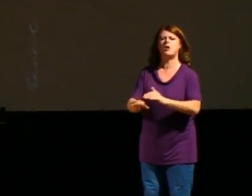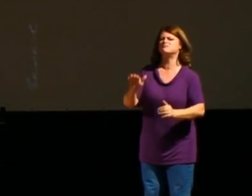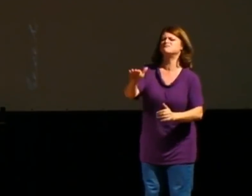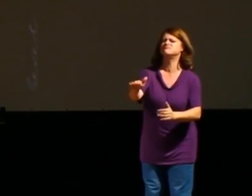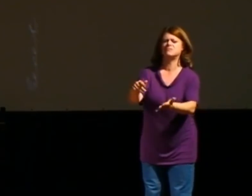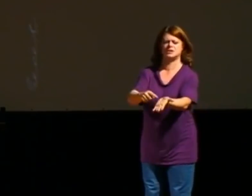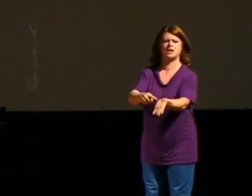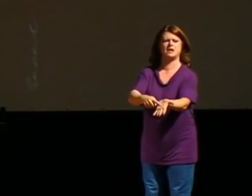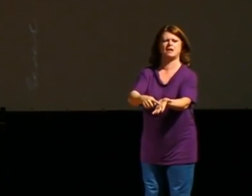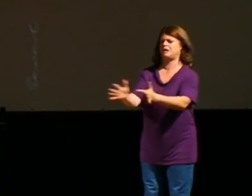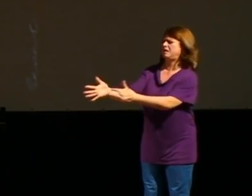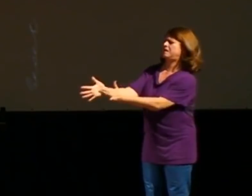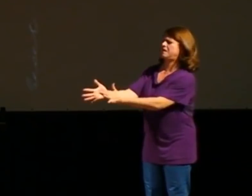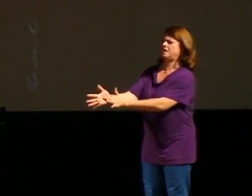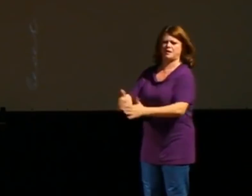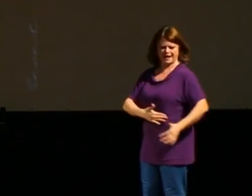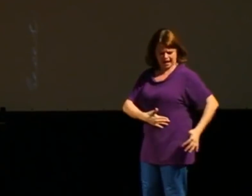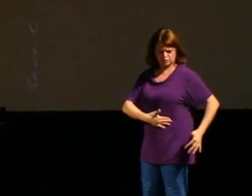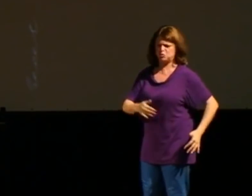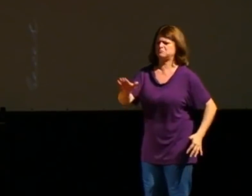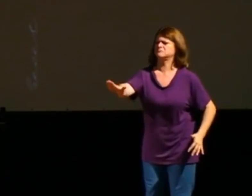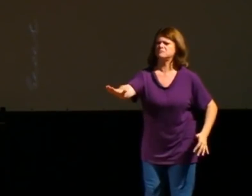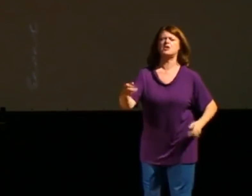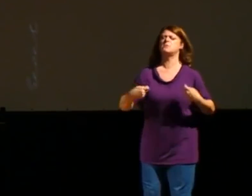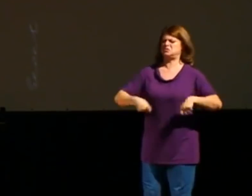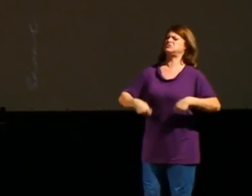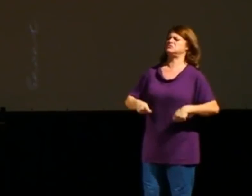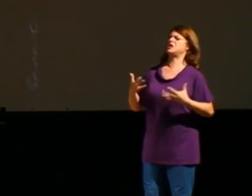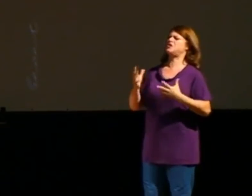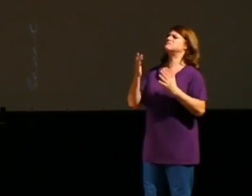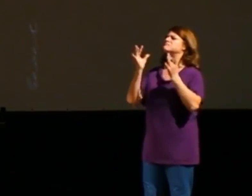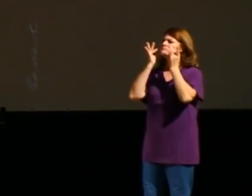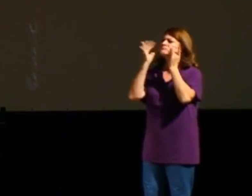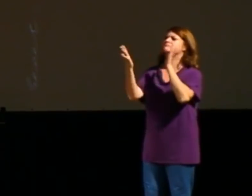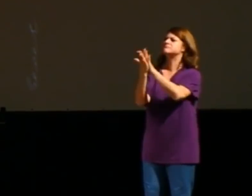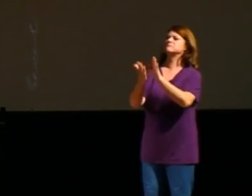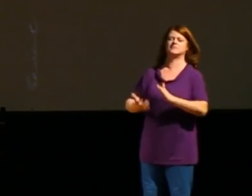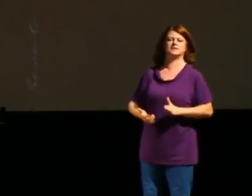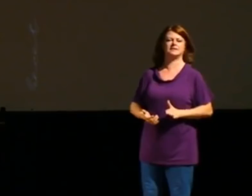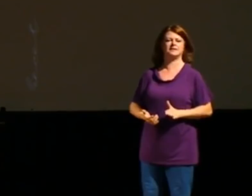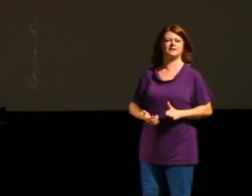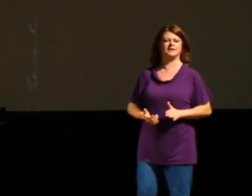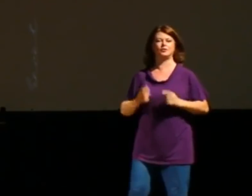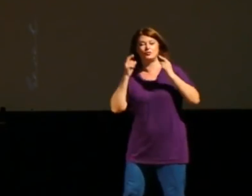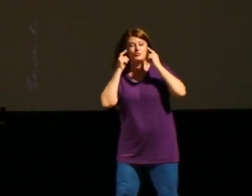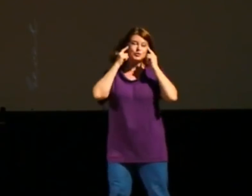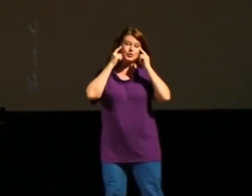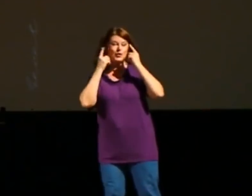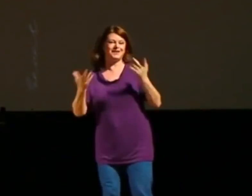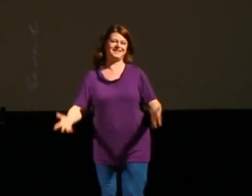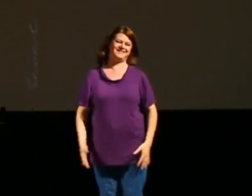Tomézão. E Tomé olha para Jesus e fala: Senhor meu e Deus meu. Ele fala assim: é,